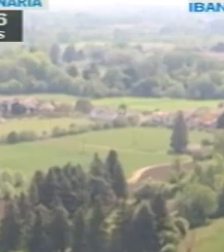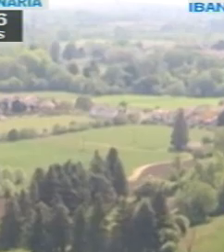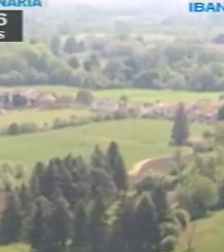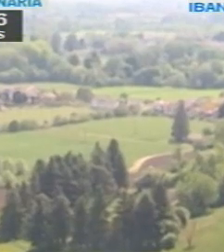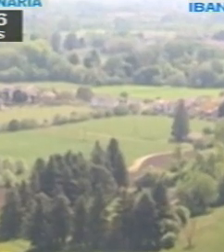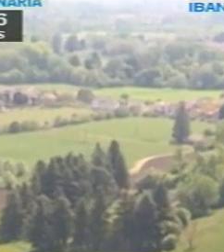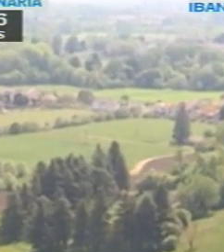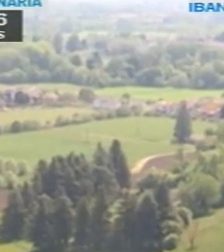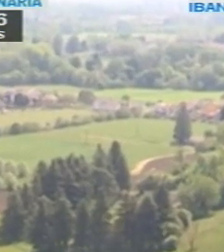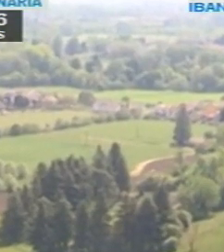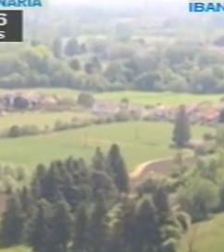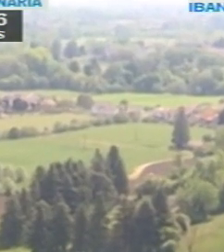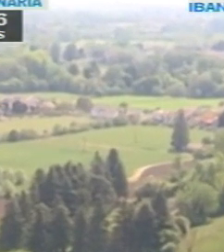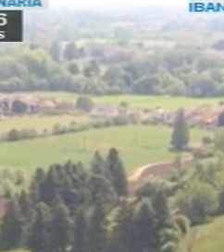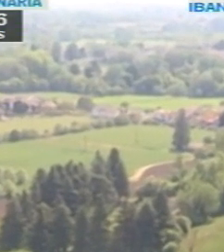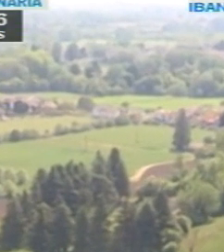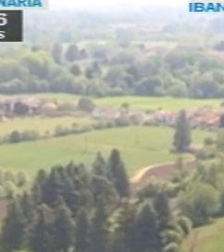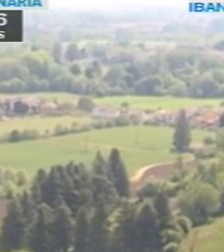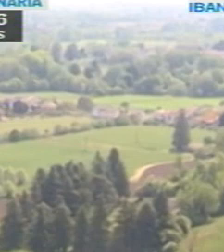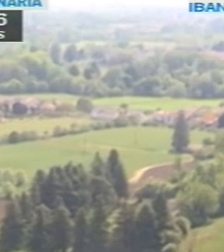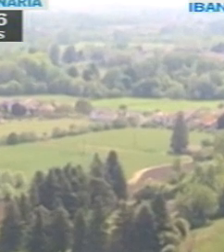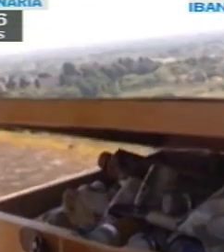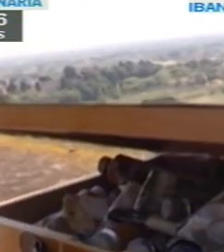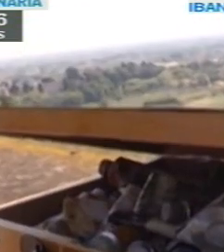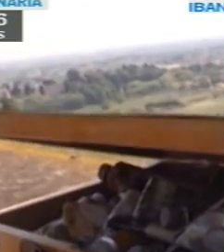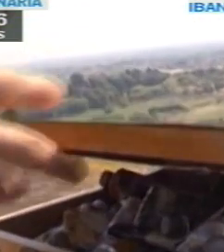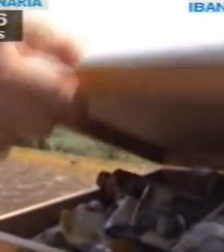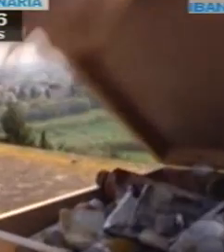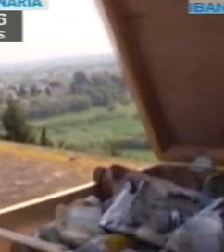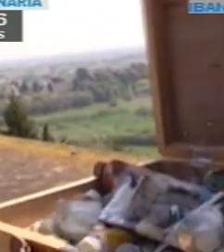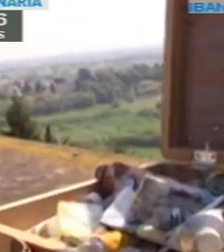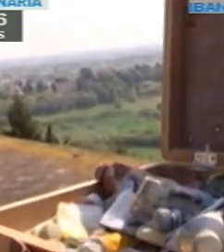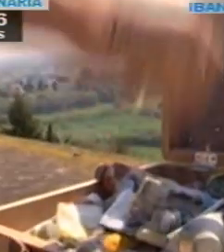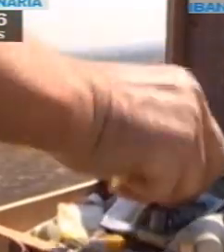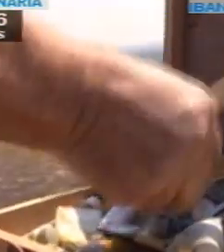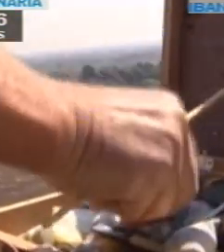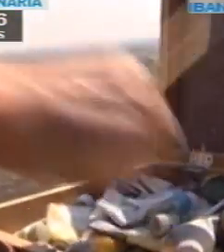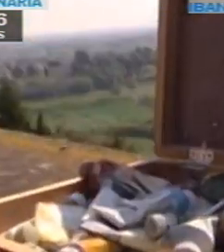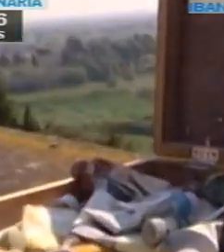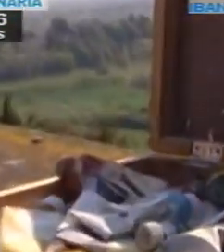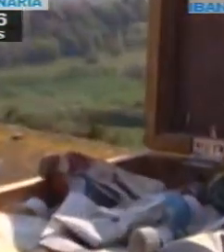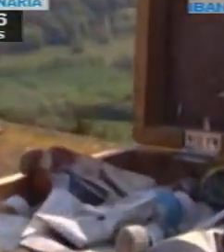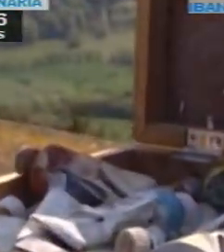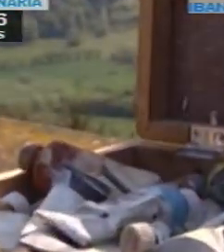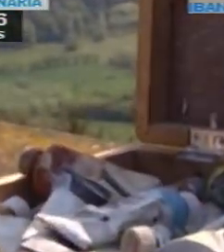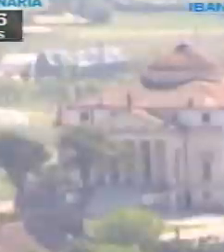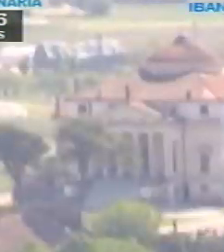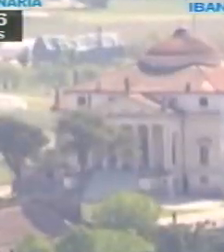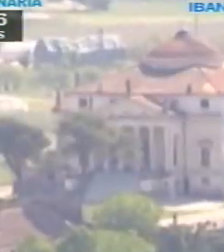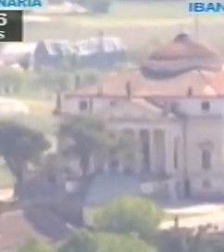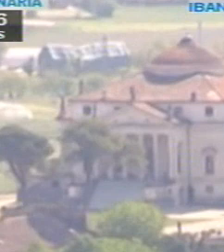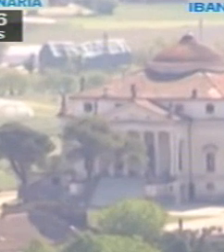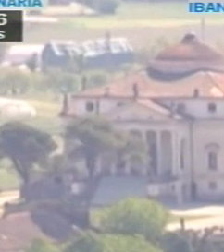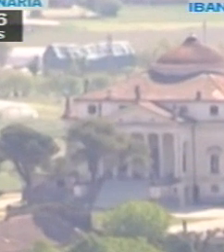privilegiato, ecco, e sono qua in libertà e gusto veramente, ne approfitto di questa